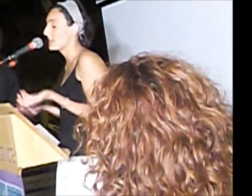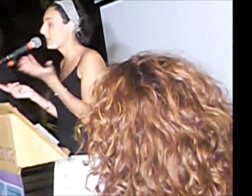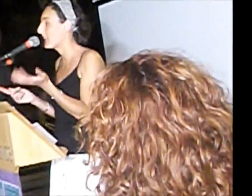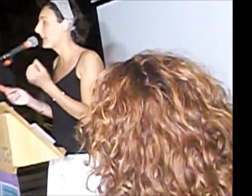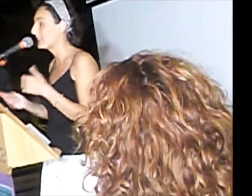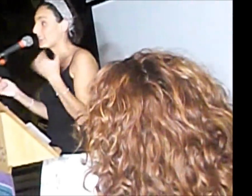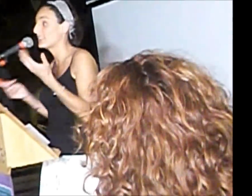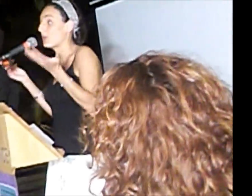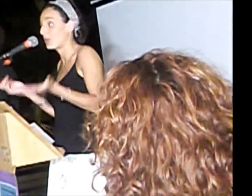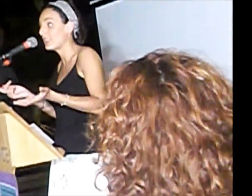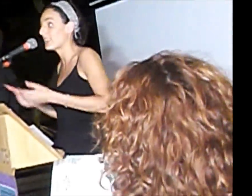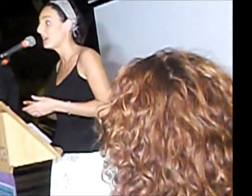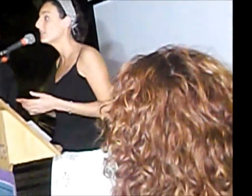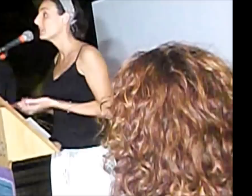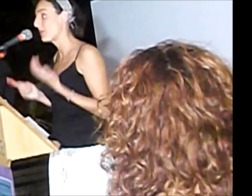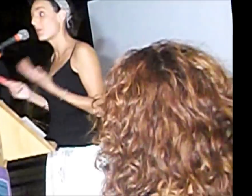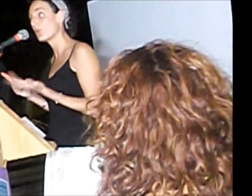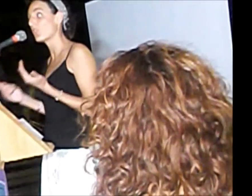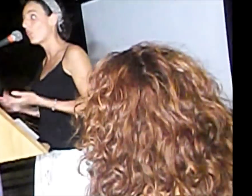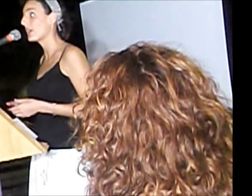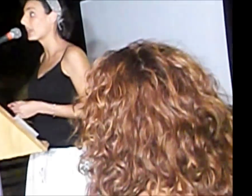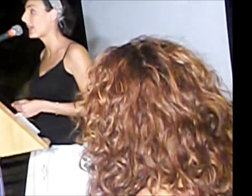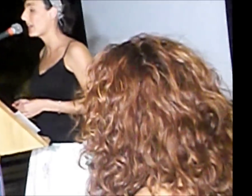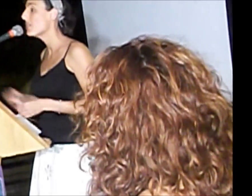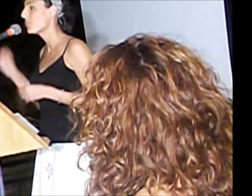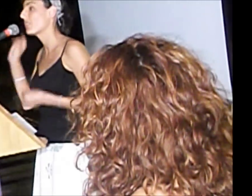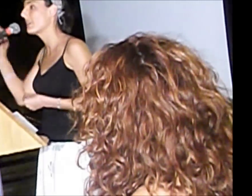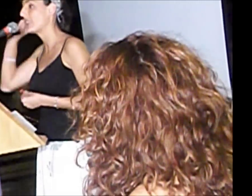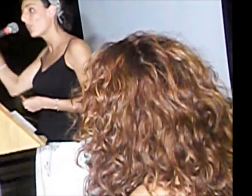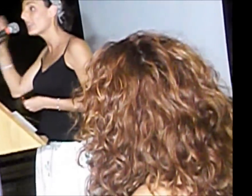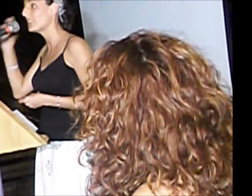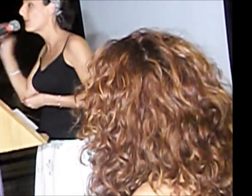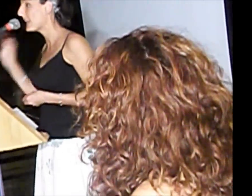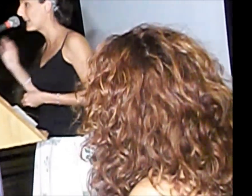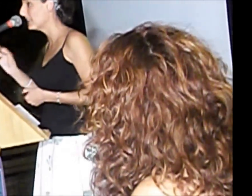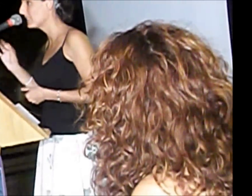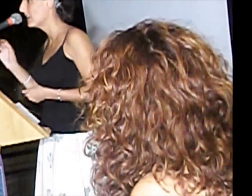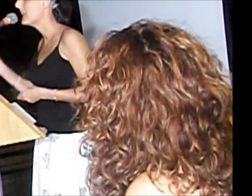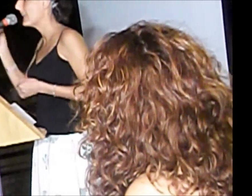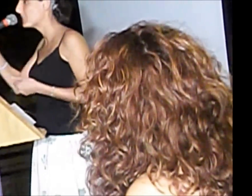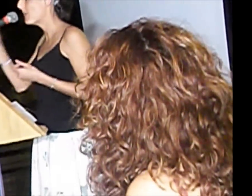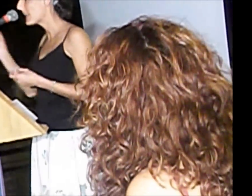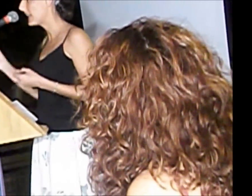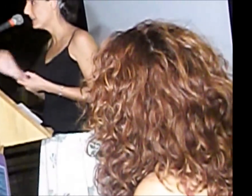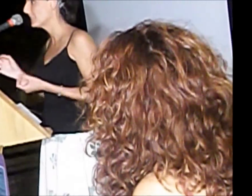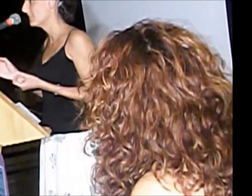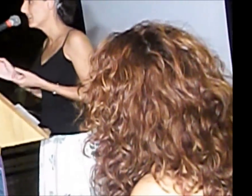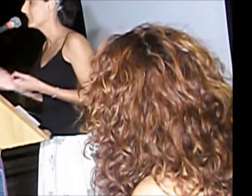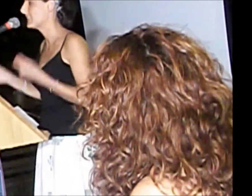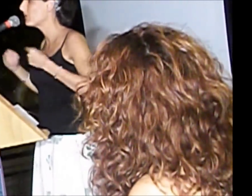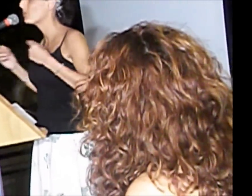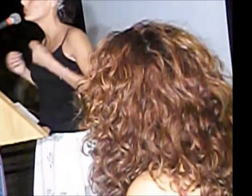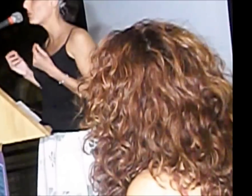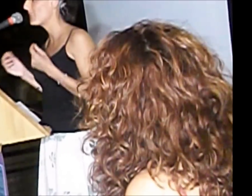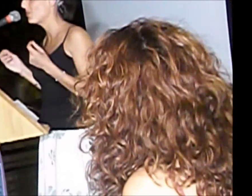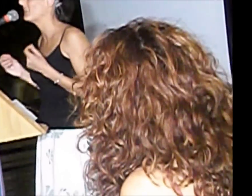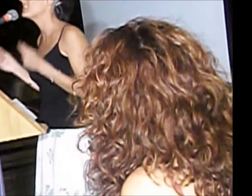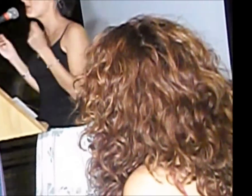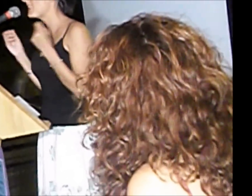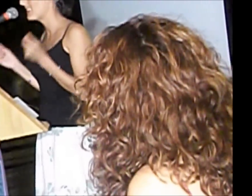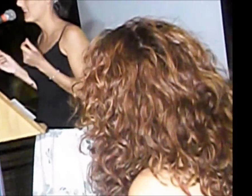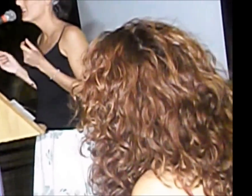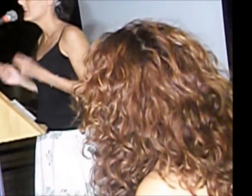Profits, significa en inglés quién se aprovecha, también .org, donde vienen todas las marcas que estamos